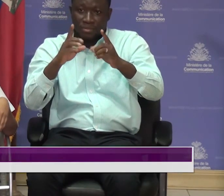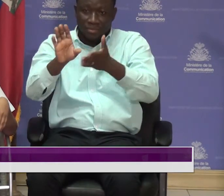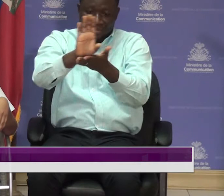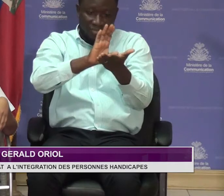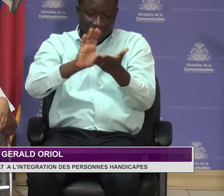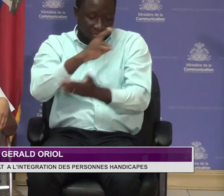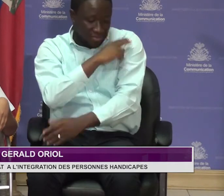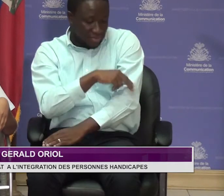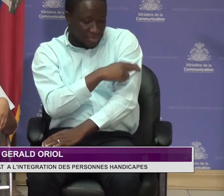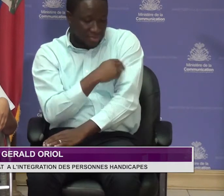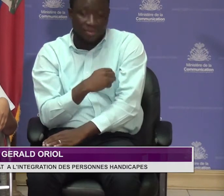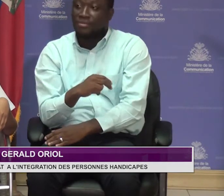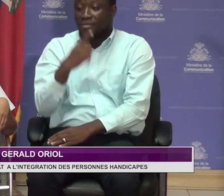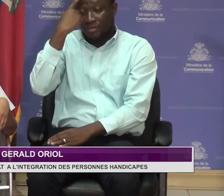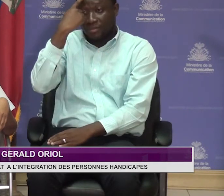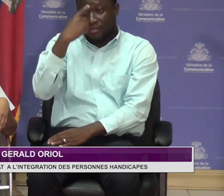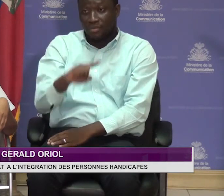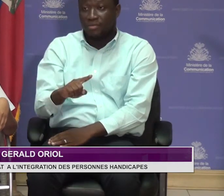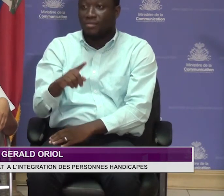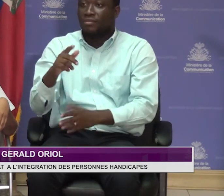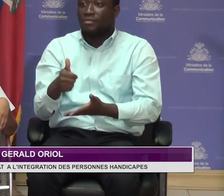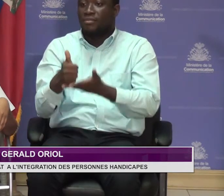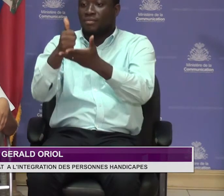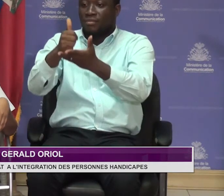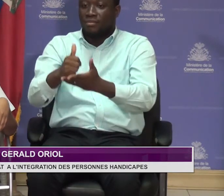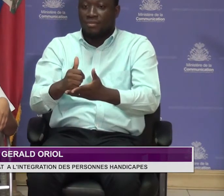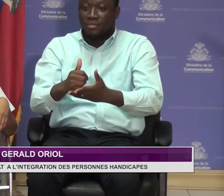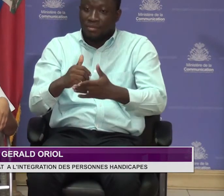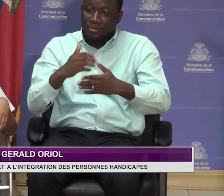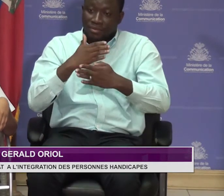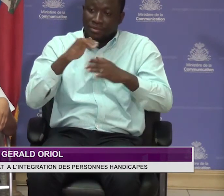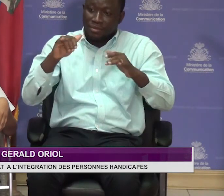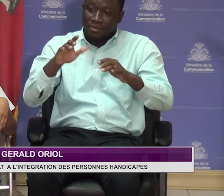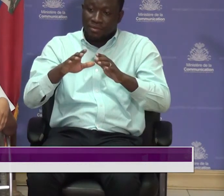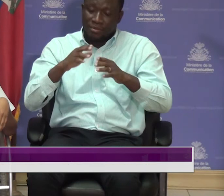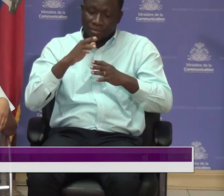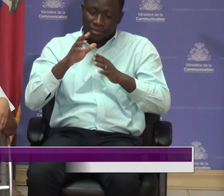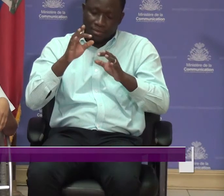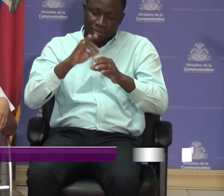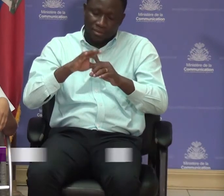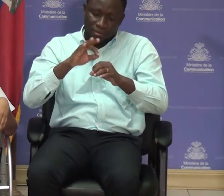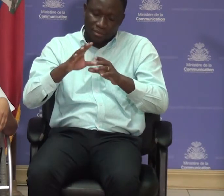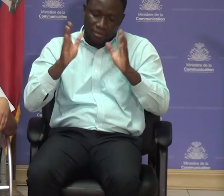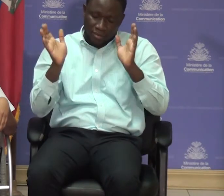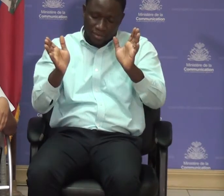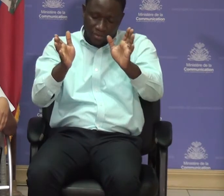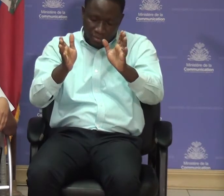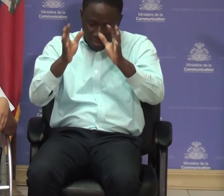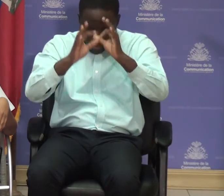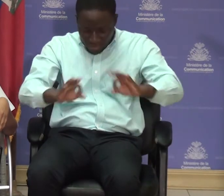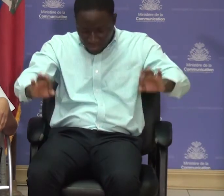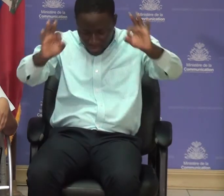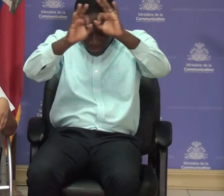centres de santé, l'hôpital. Ou et permettre de capable jouir de avantages SAO. C'est des avantages fiscaux